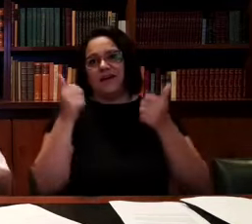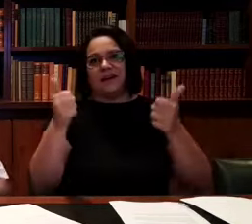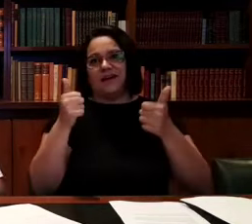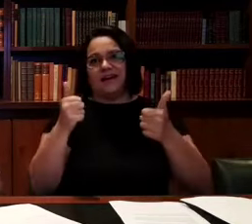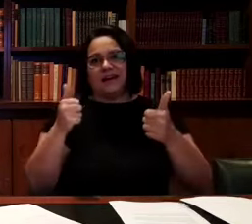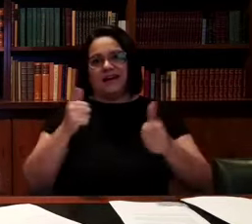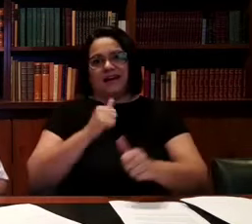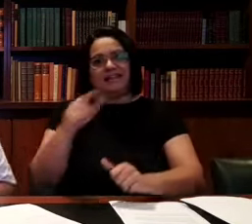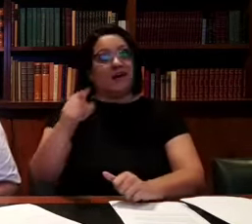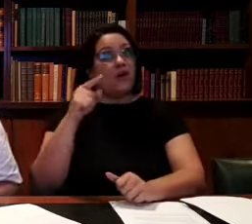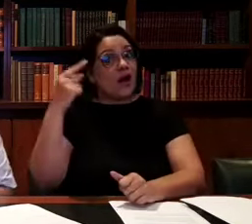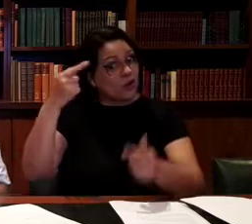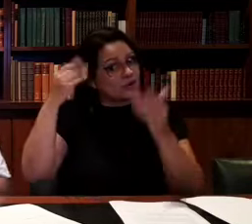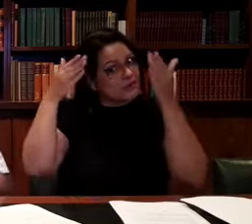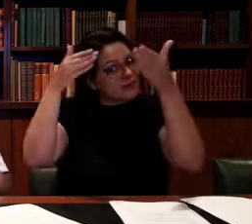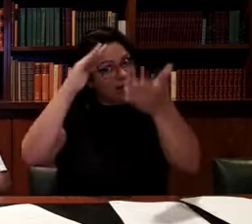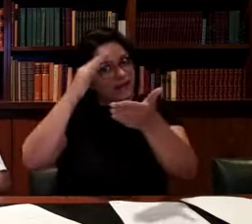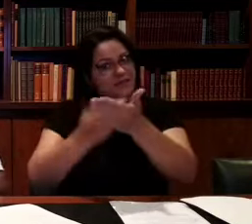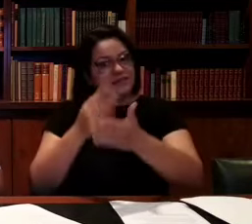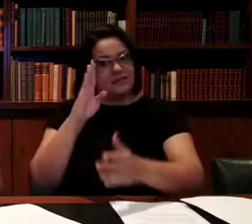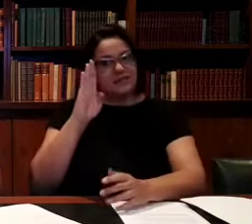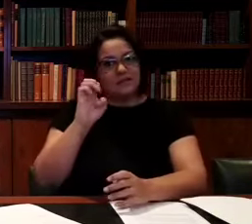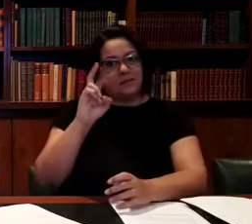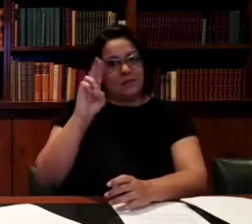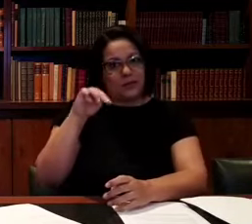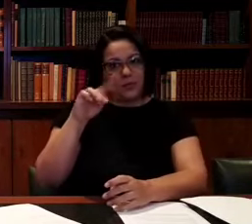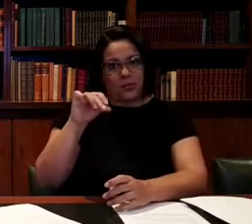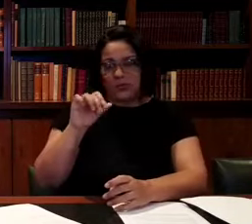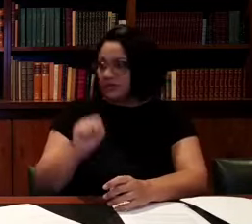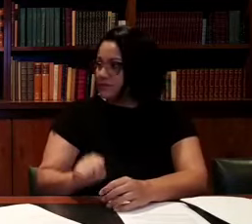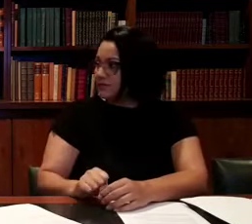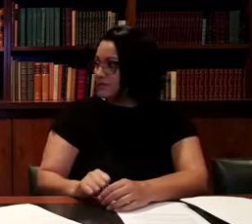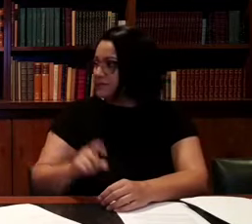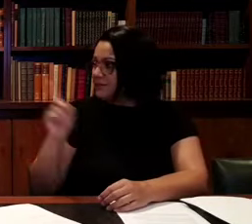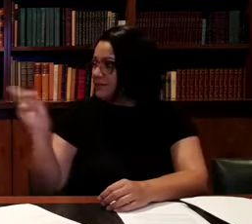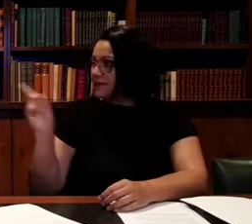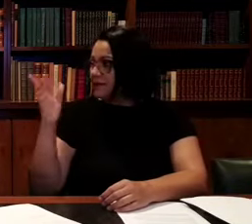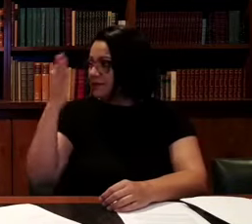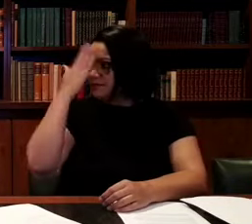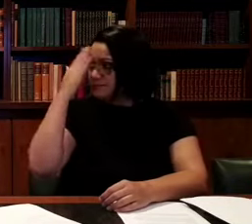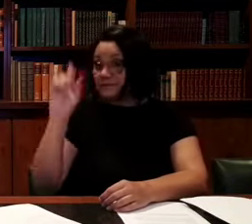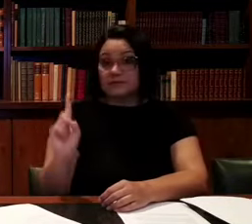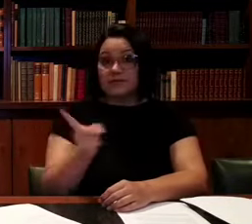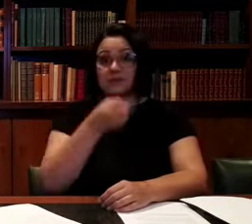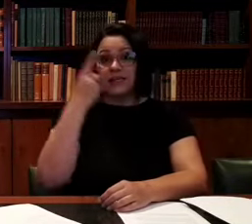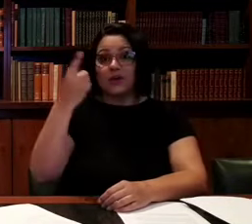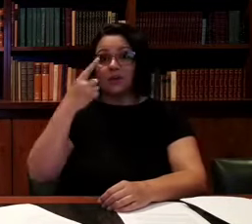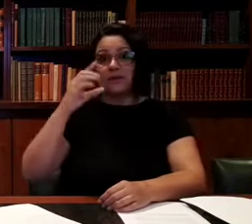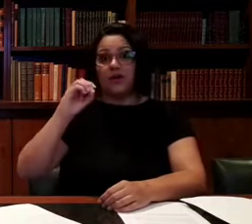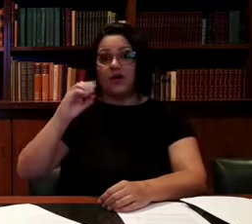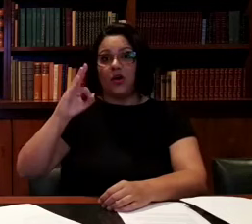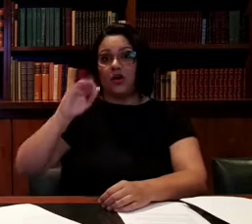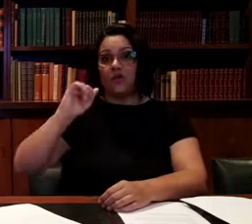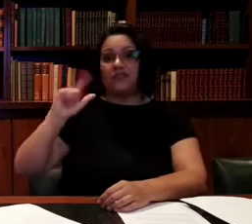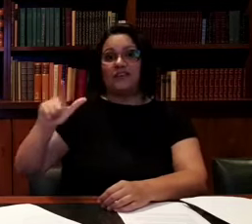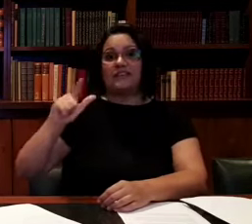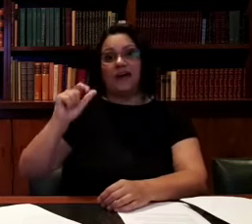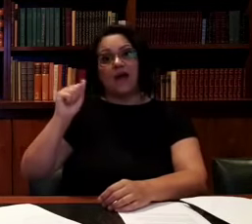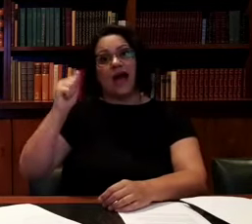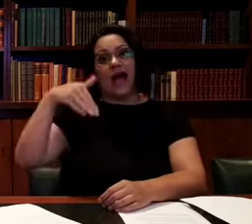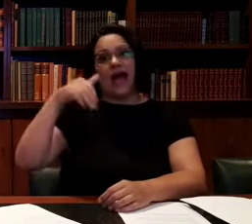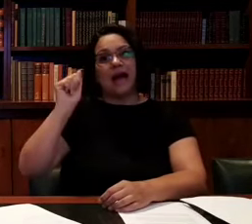só tá botando fé no que o modelo de negócio bermuda o acerto várias aqueceu o primeiro oficial formado Naamã a Virar presidente da república é fica essa deles